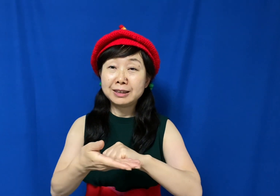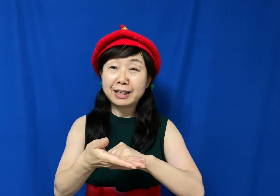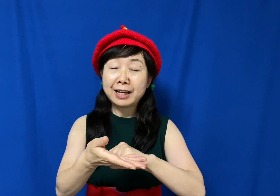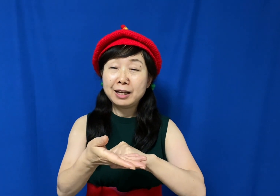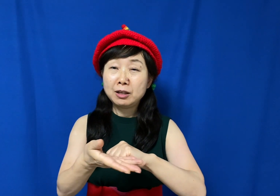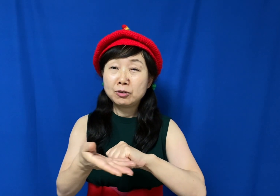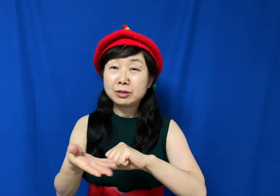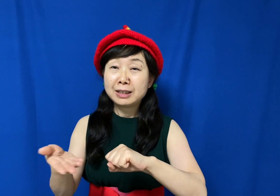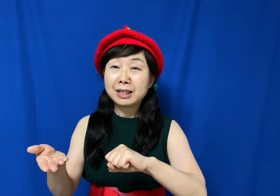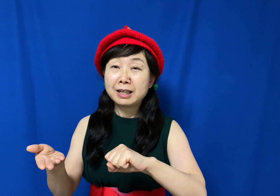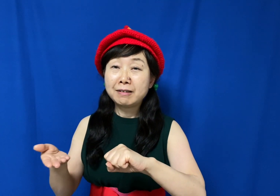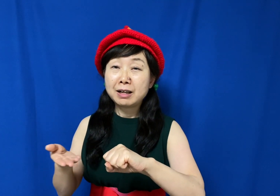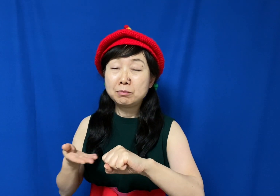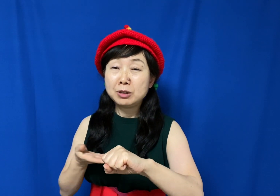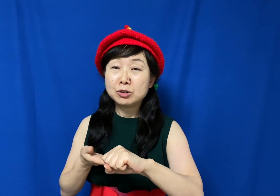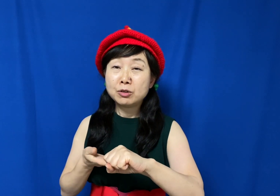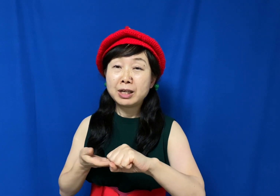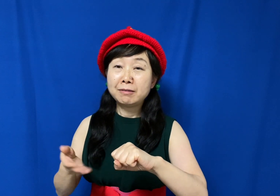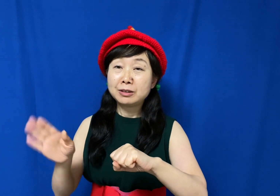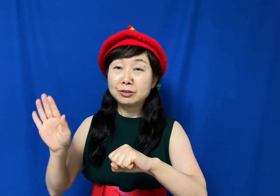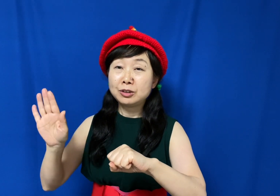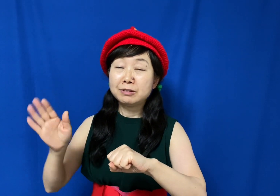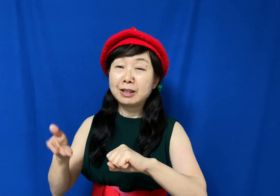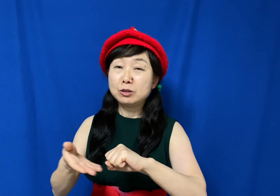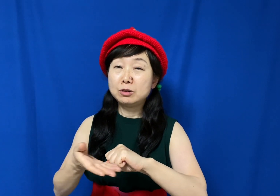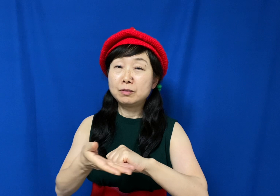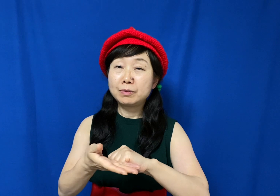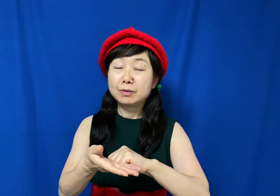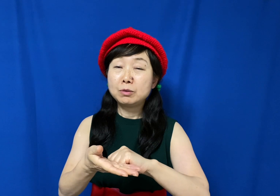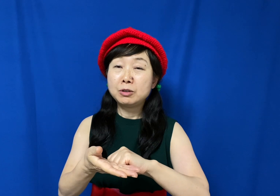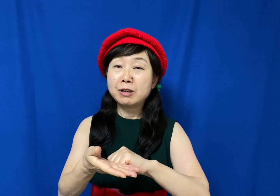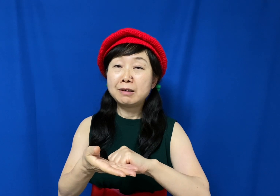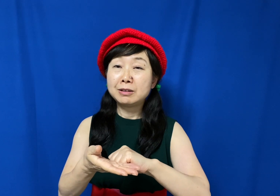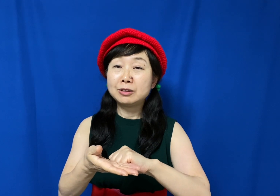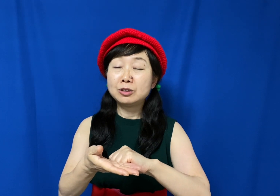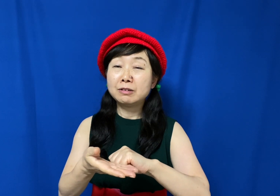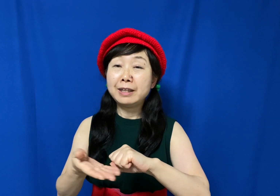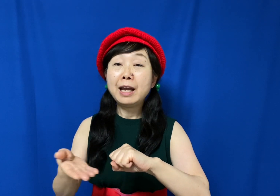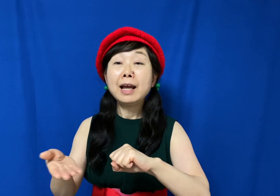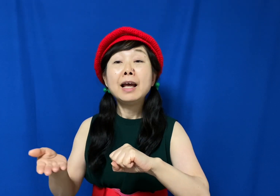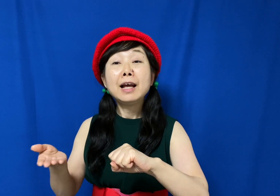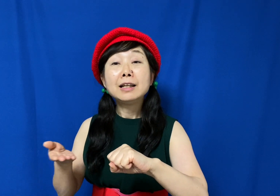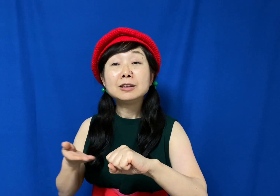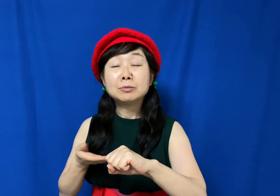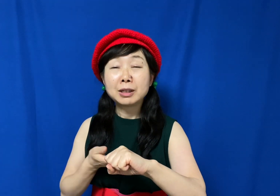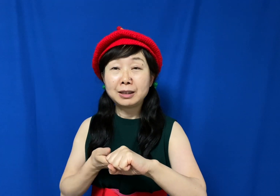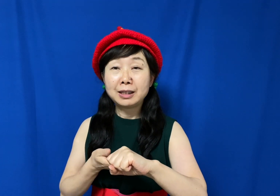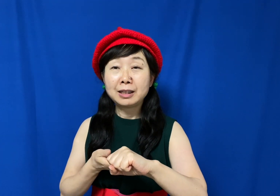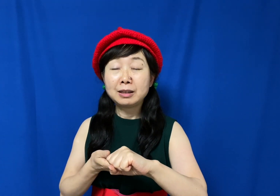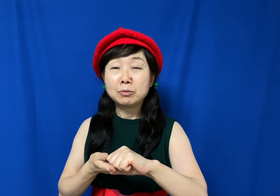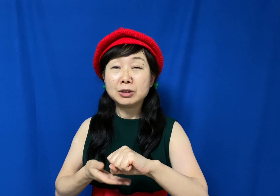てこちら側、水を表す手話、海を表す手話で島ってやってもいい